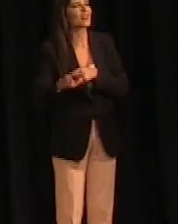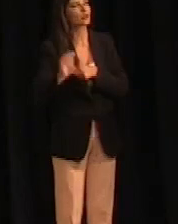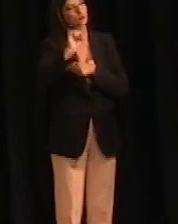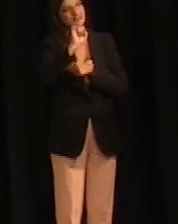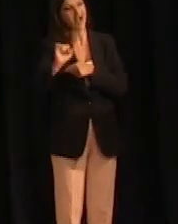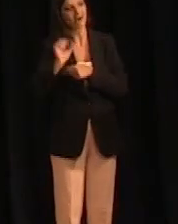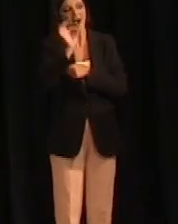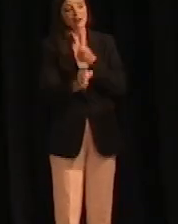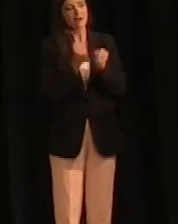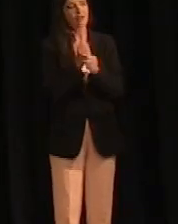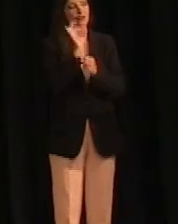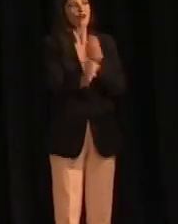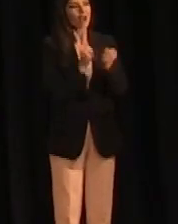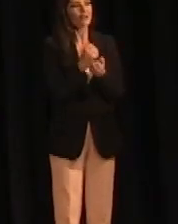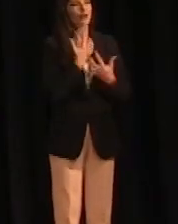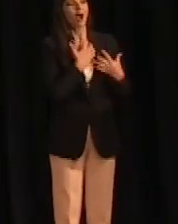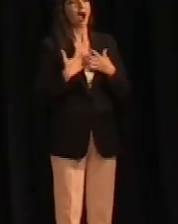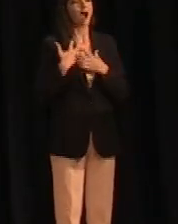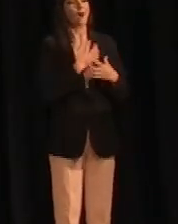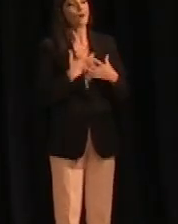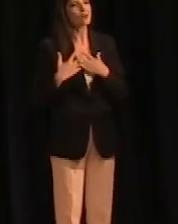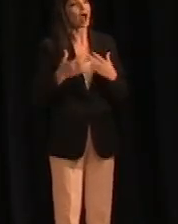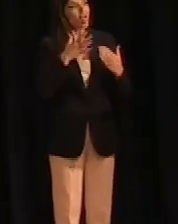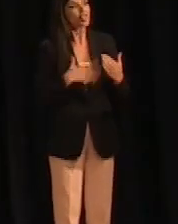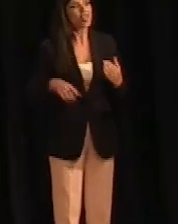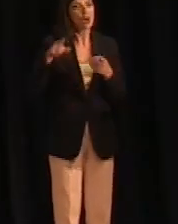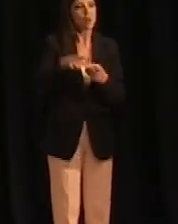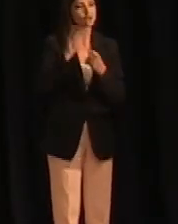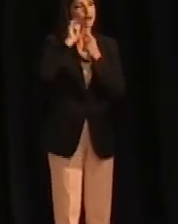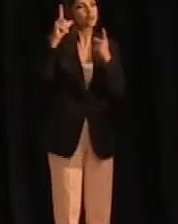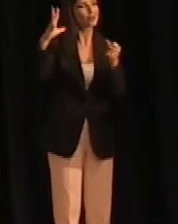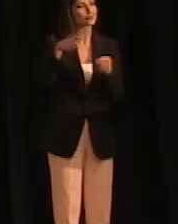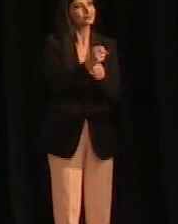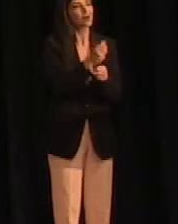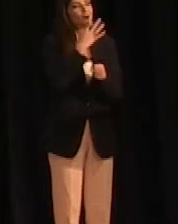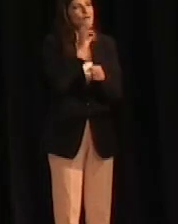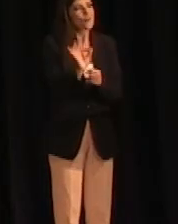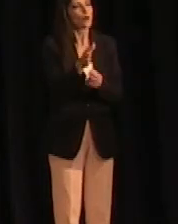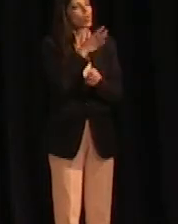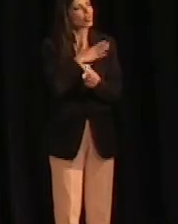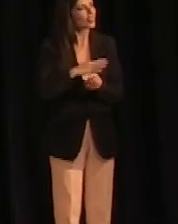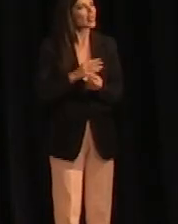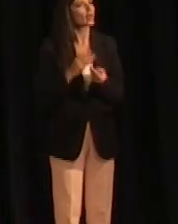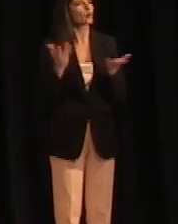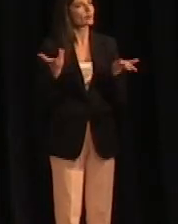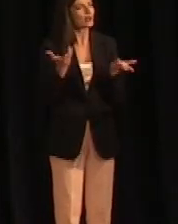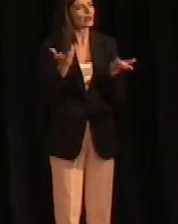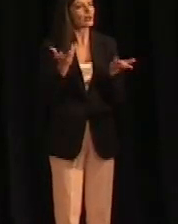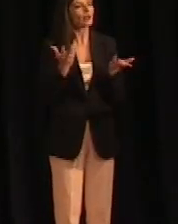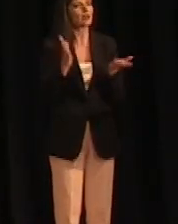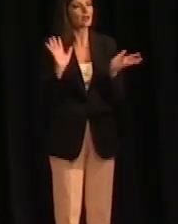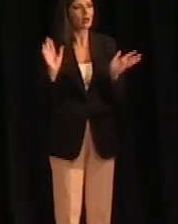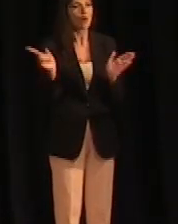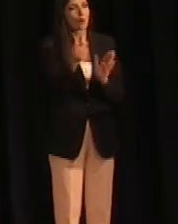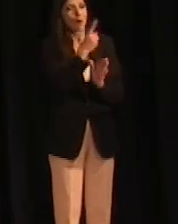αγωνιούμε κάθε χρόνο για αυτό το γεγονός και νιώθουμε τη μεγάλη χαρά όταν οι επισκέπτες